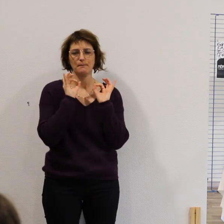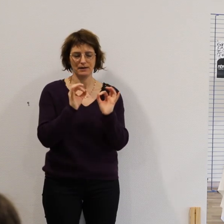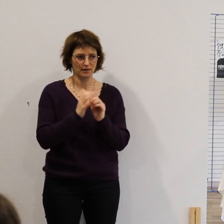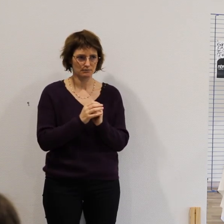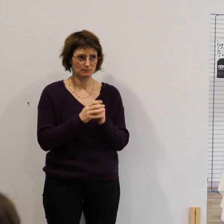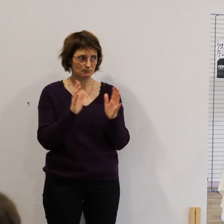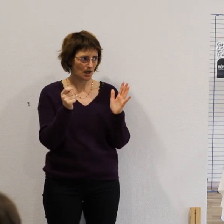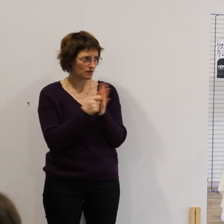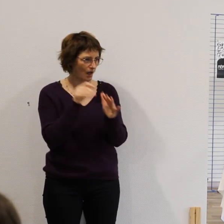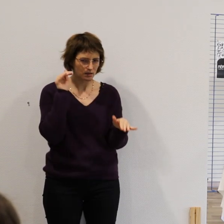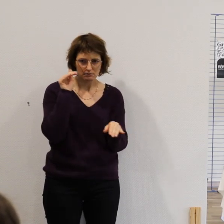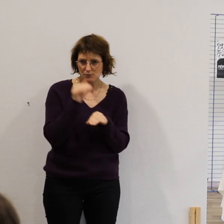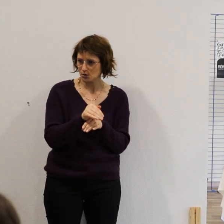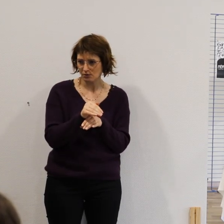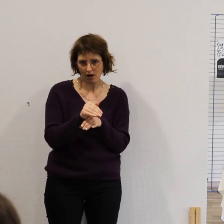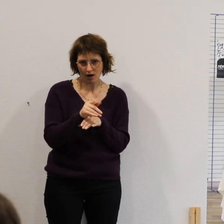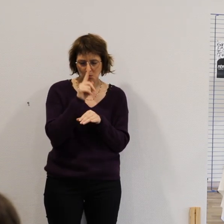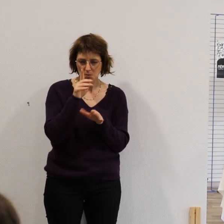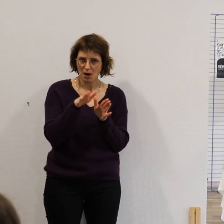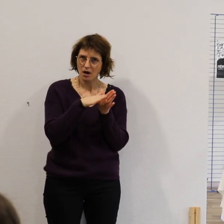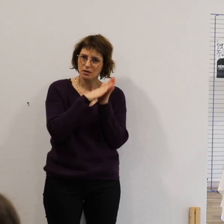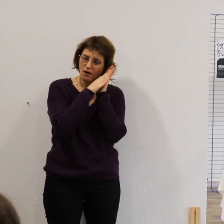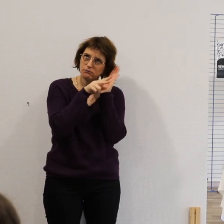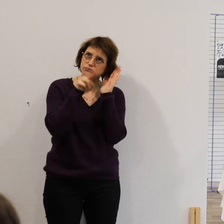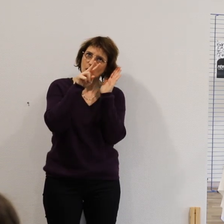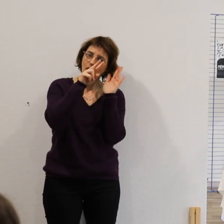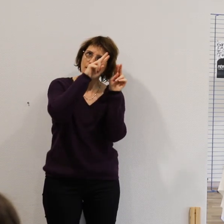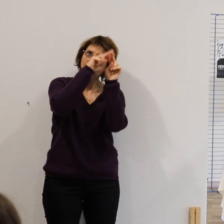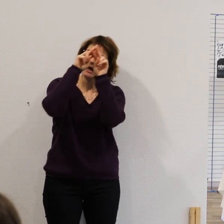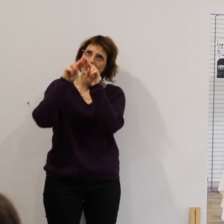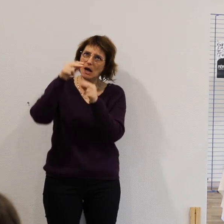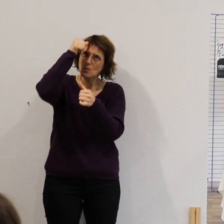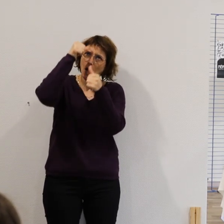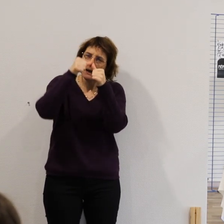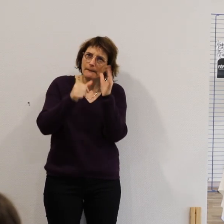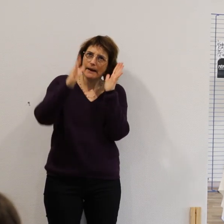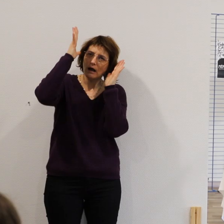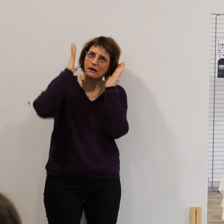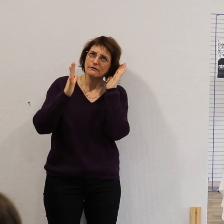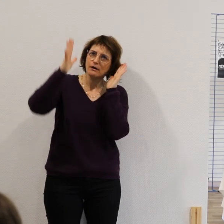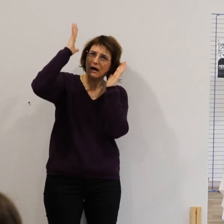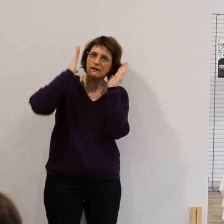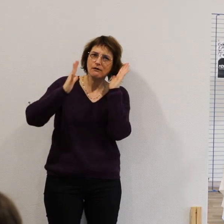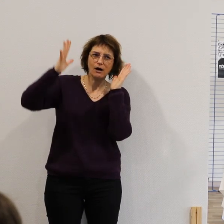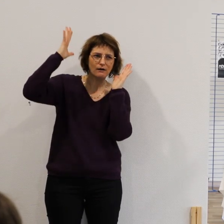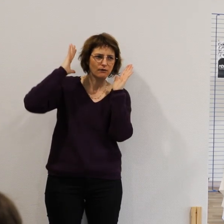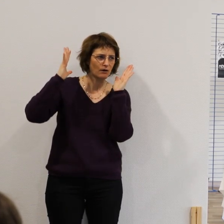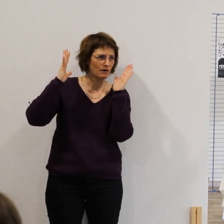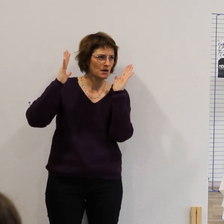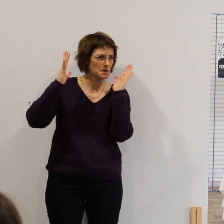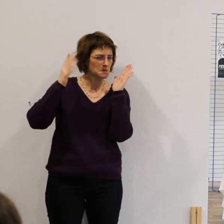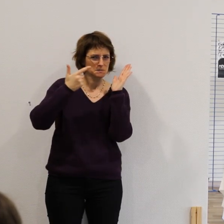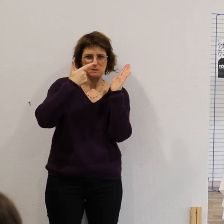Seulement, le soir venu, je m'endormais sous les étoiles, hanté par les souvenirs du passé. Une ombre surgissait pour me